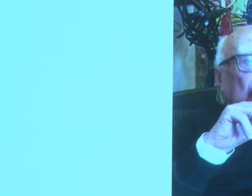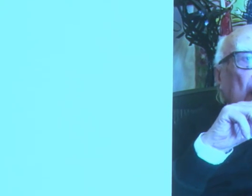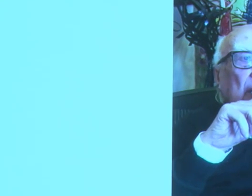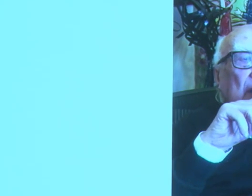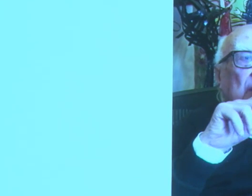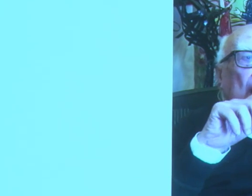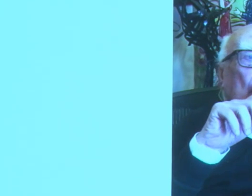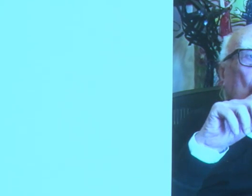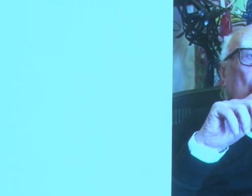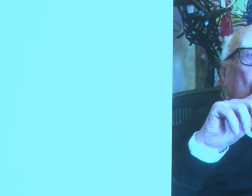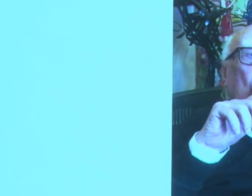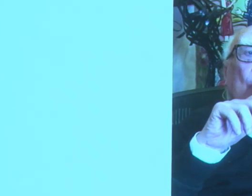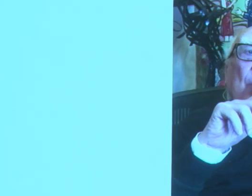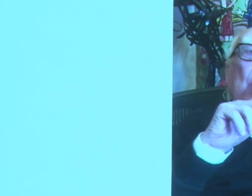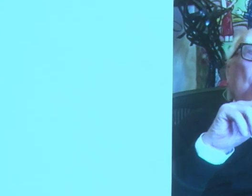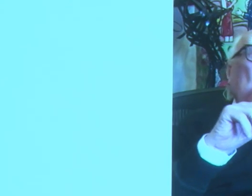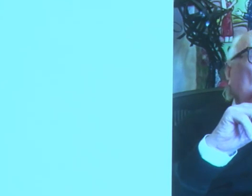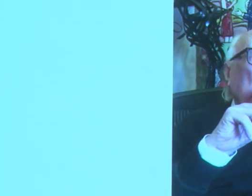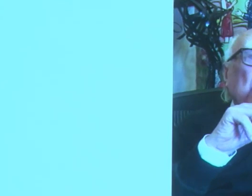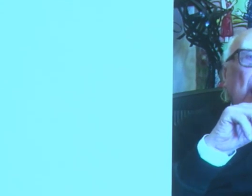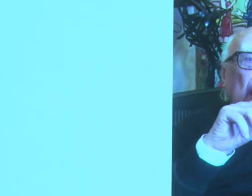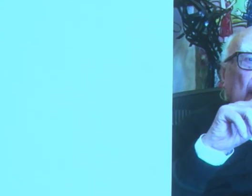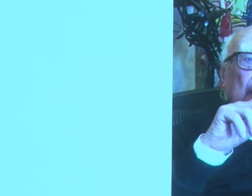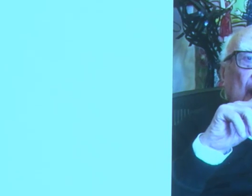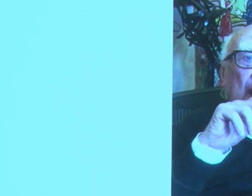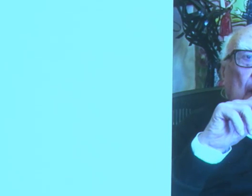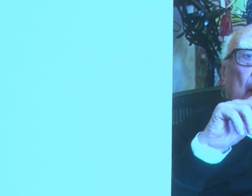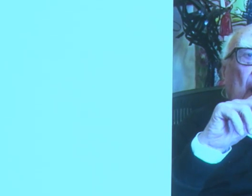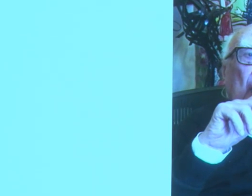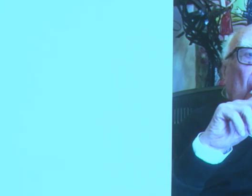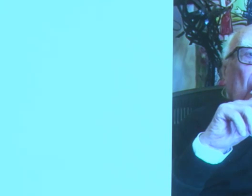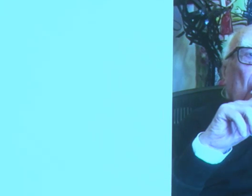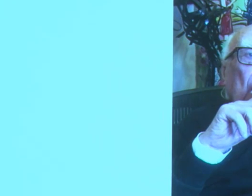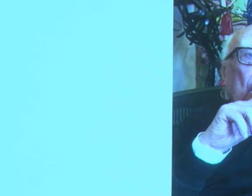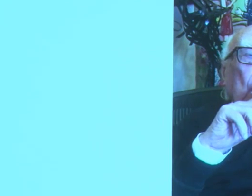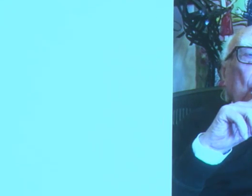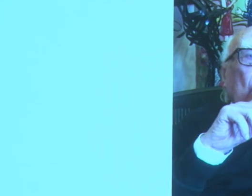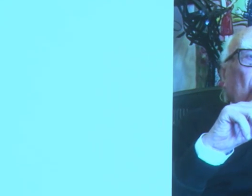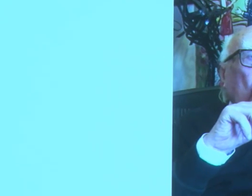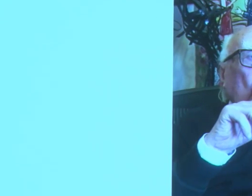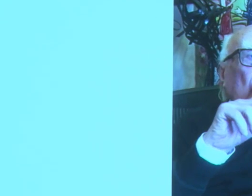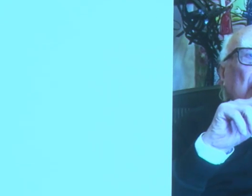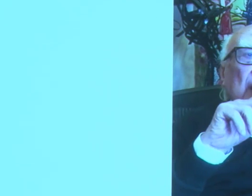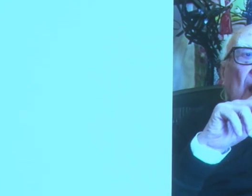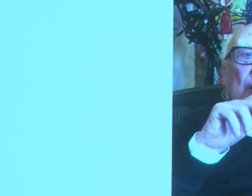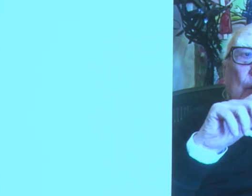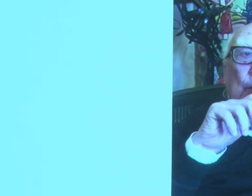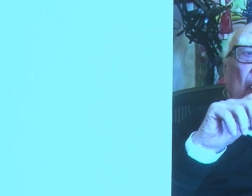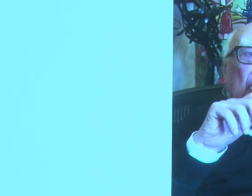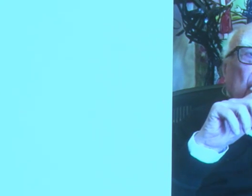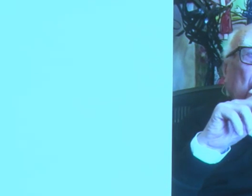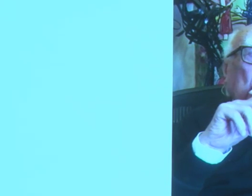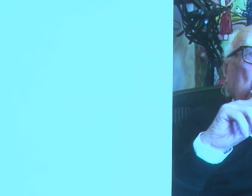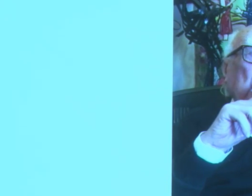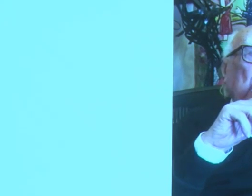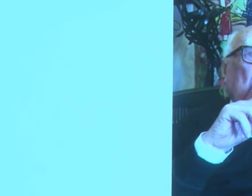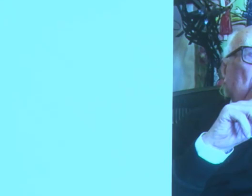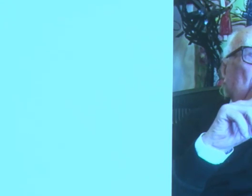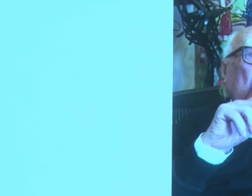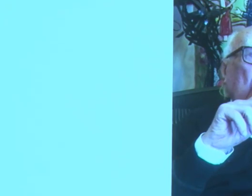visitava il salone con una curiosità estrema con una voglia di lettura